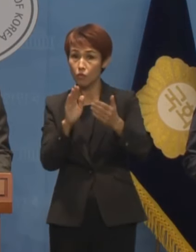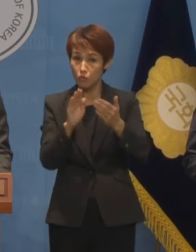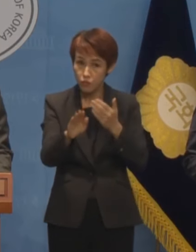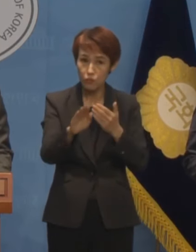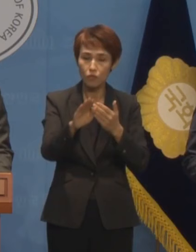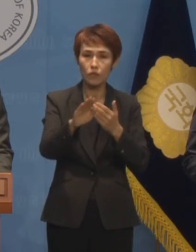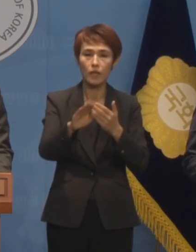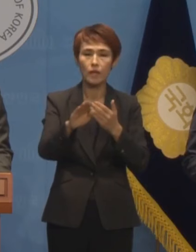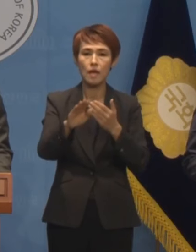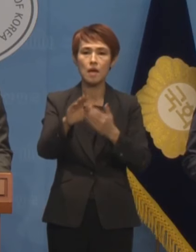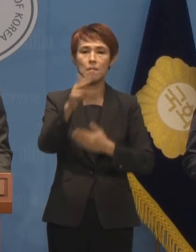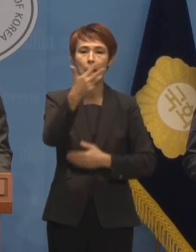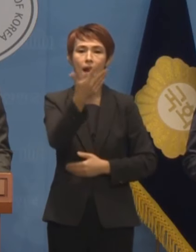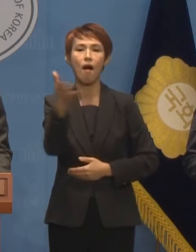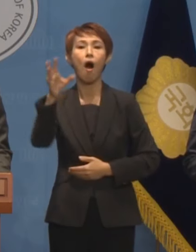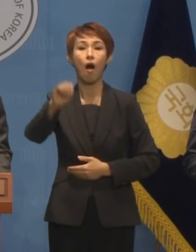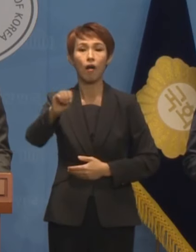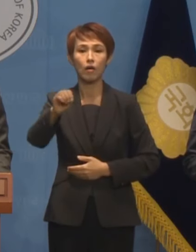들여서